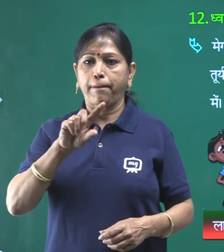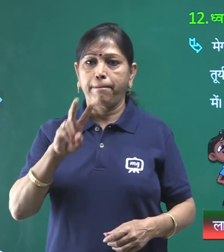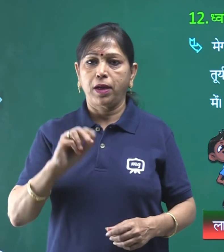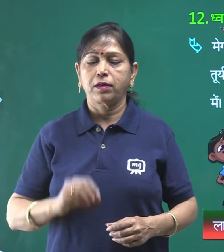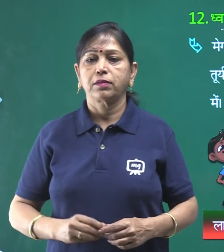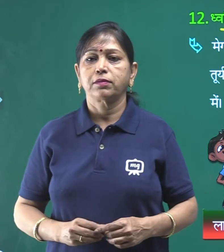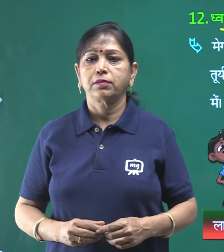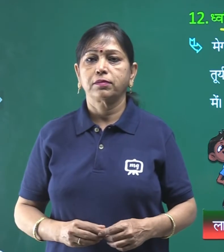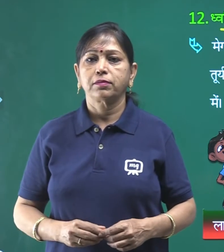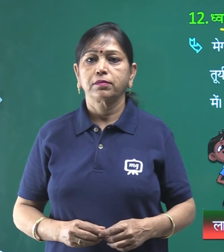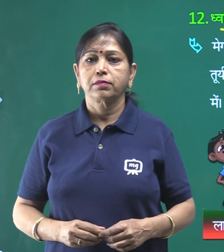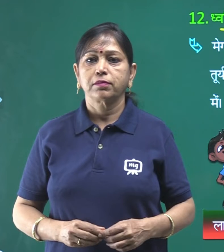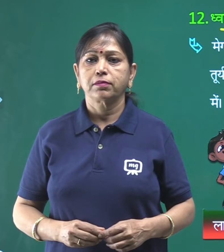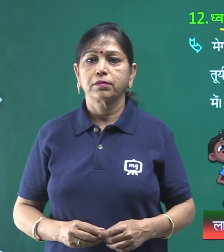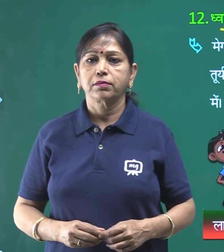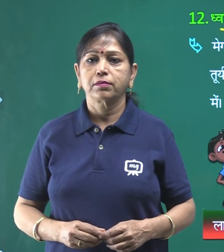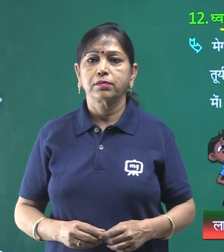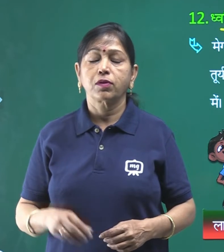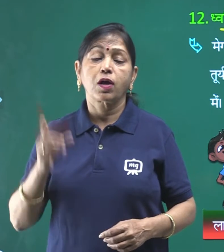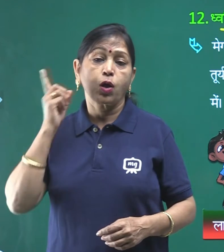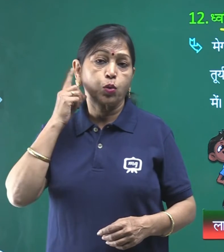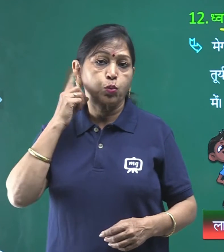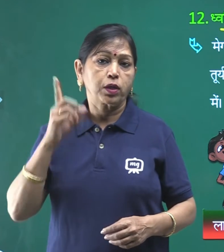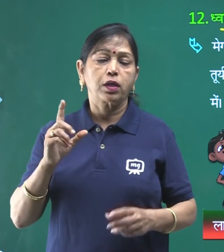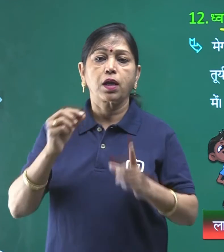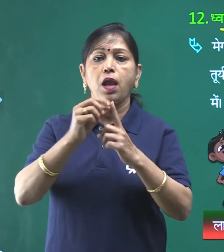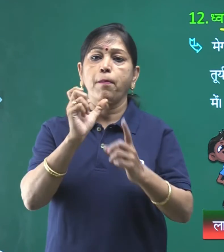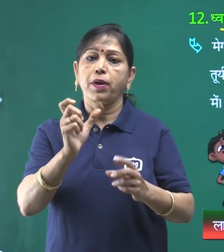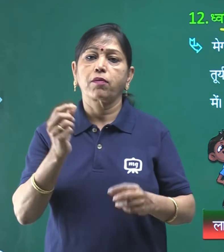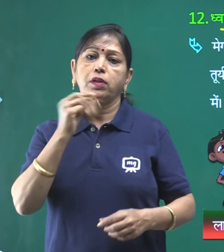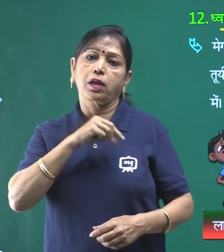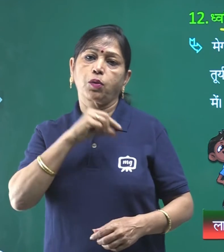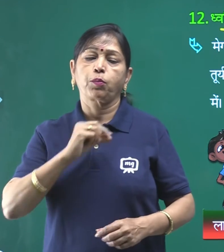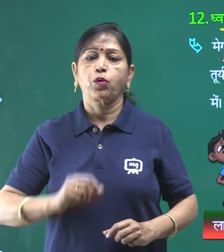12 ध्वनि के परावर्तन के उपयोग